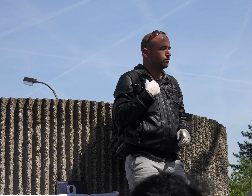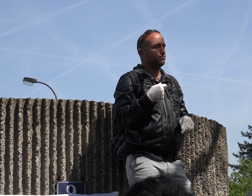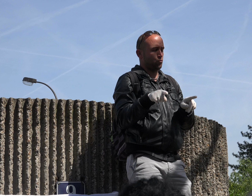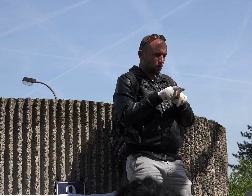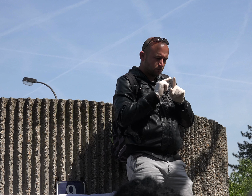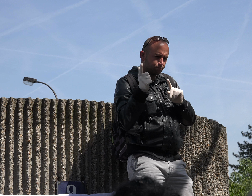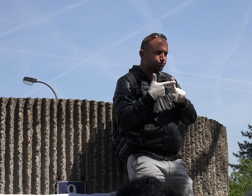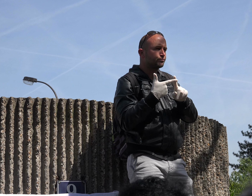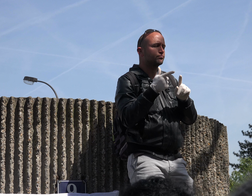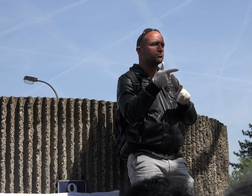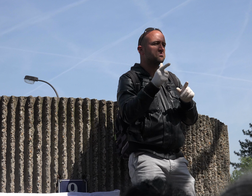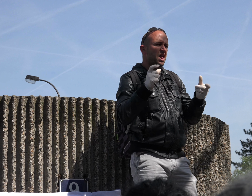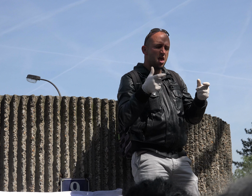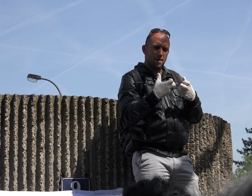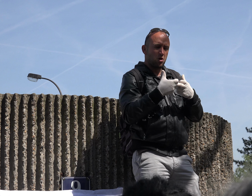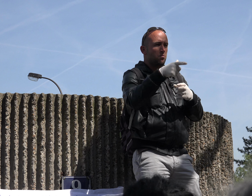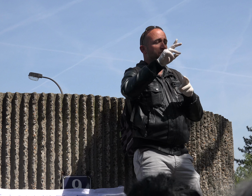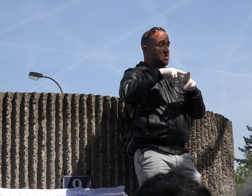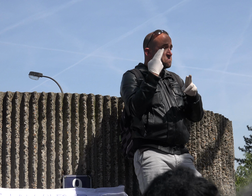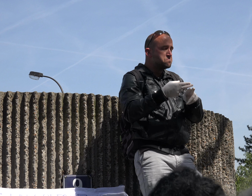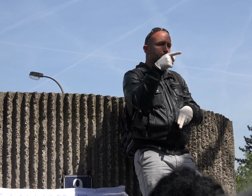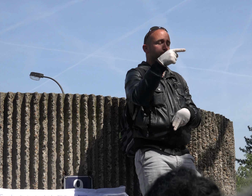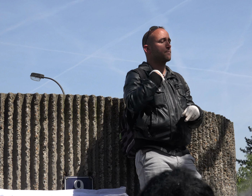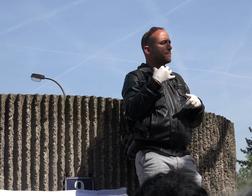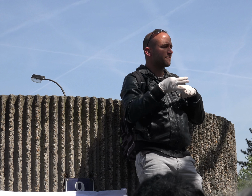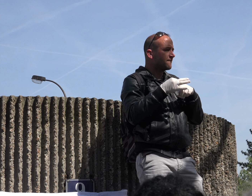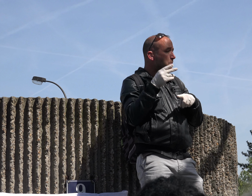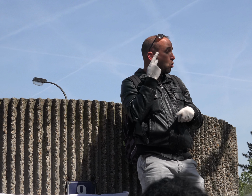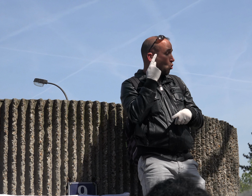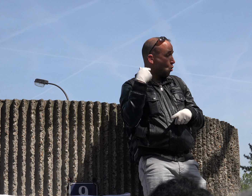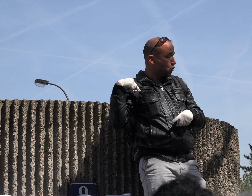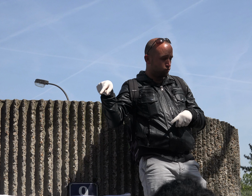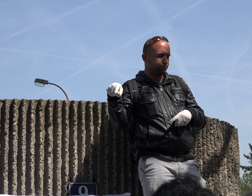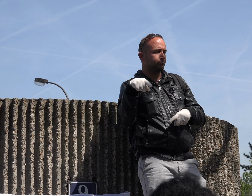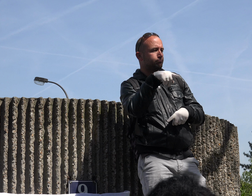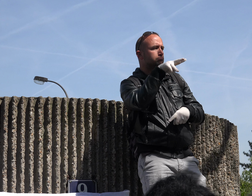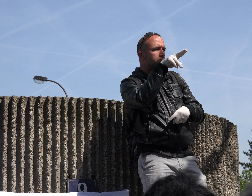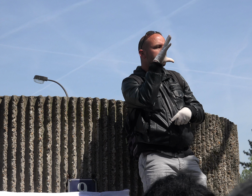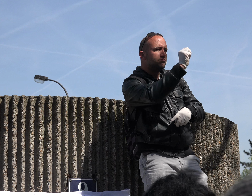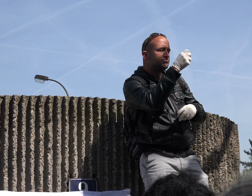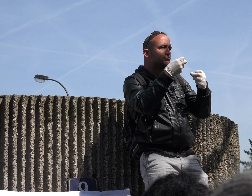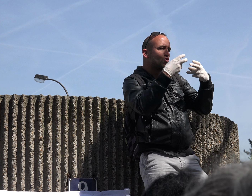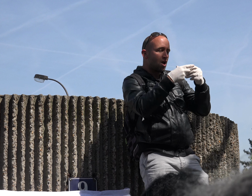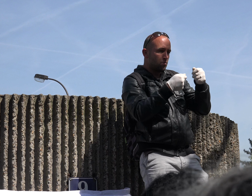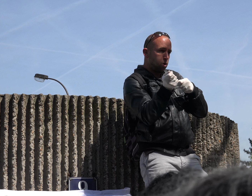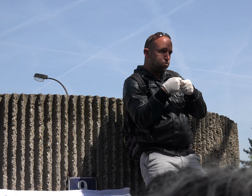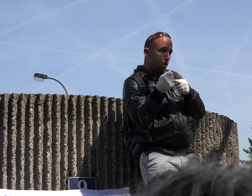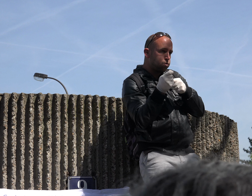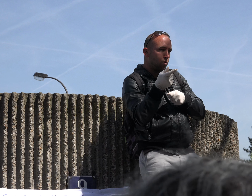Voilà, pour moi par exemple, c'est important. À la télévision, par exemple, quand ma femme est entendante, hein, elle s'aperçoit que